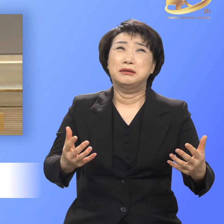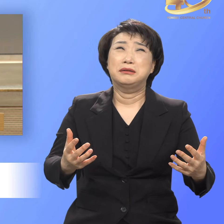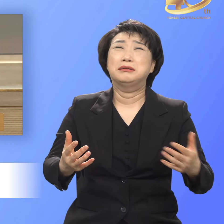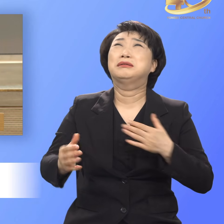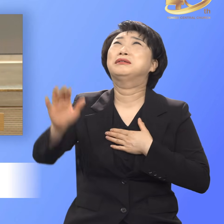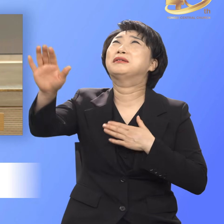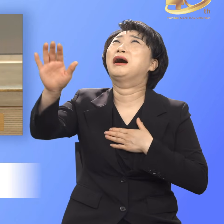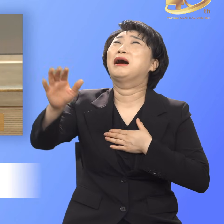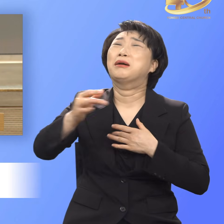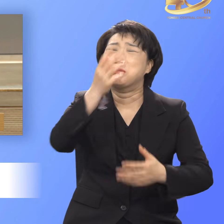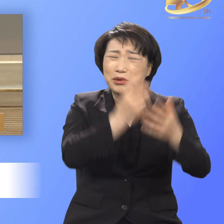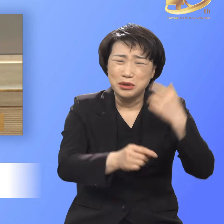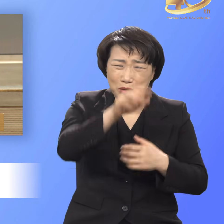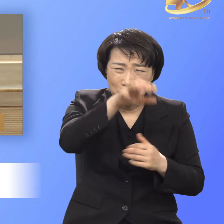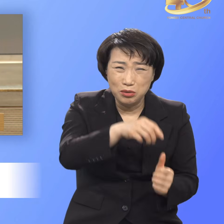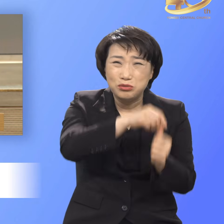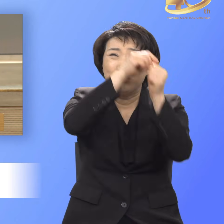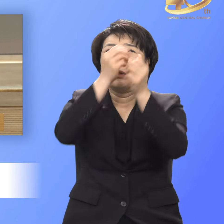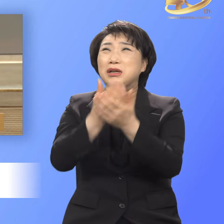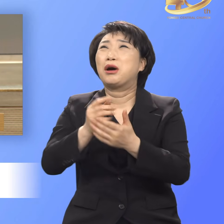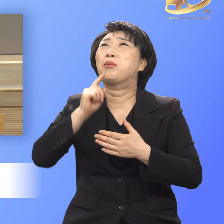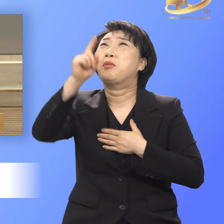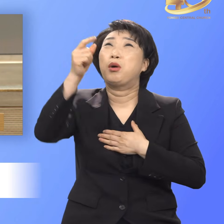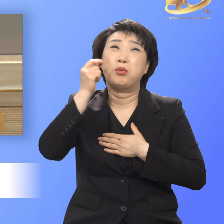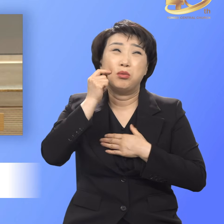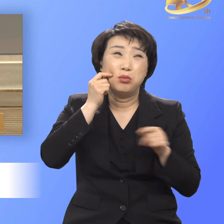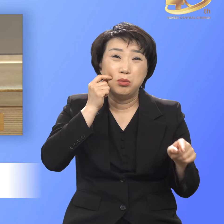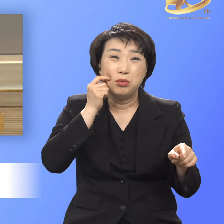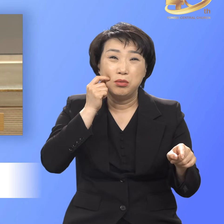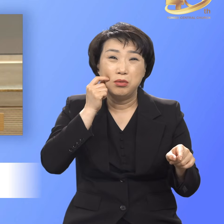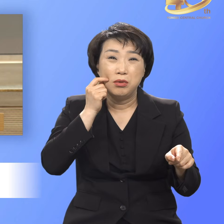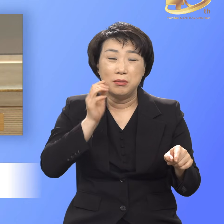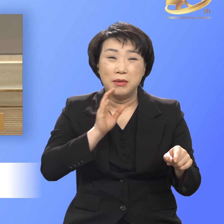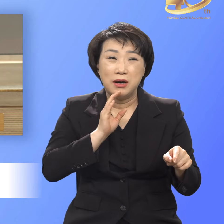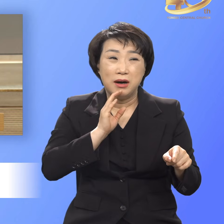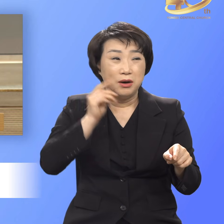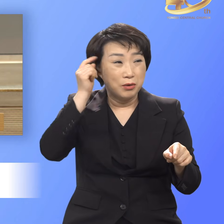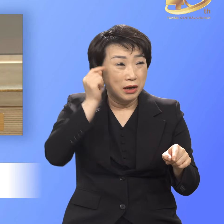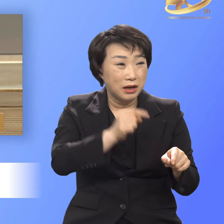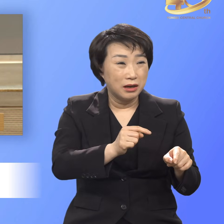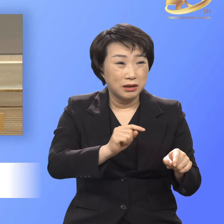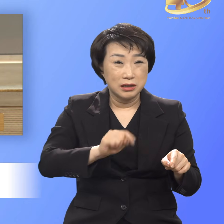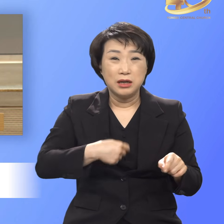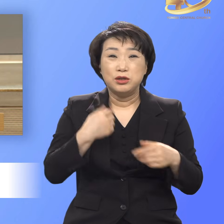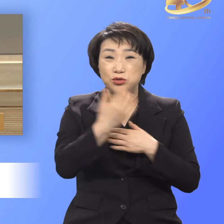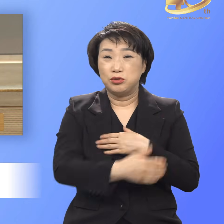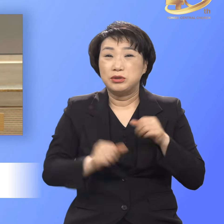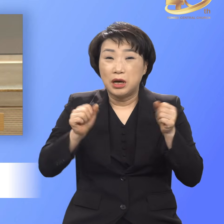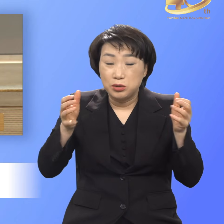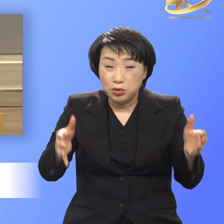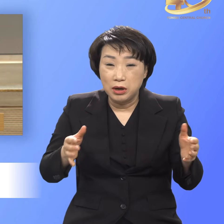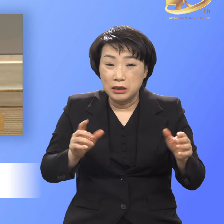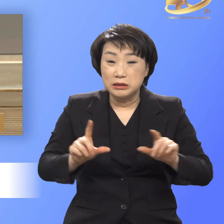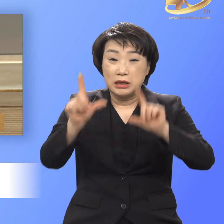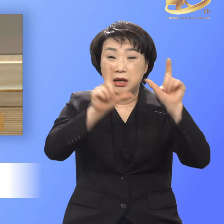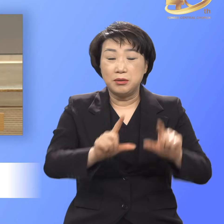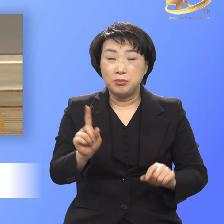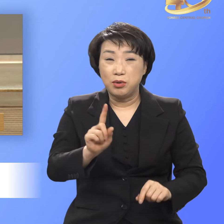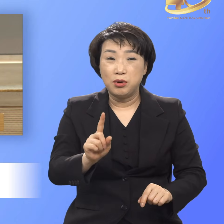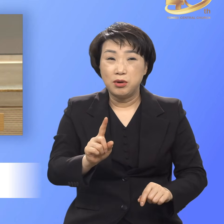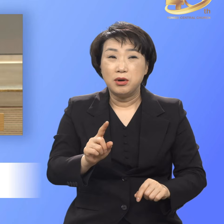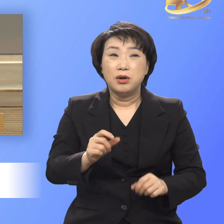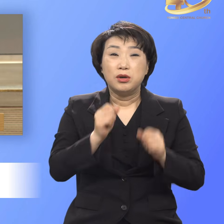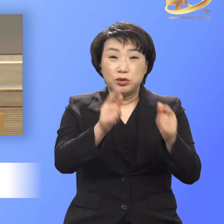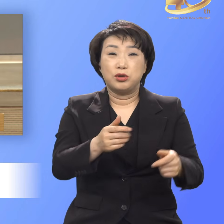나를 불꽃에서 건져달라고 말할 수는 없다. 자기 육신으로 살았을 때 충분한